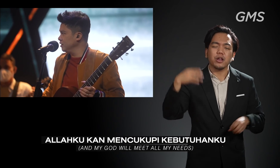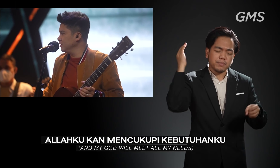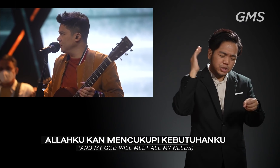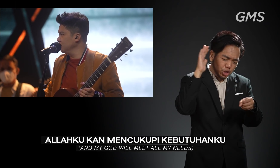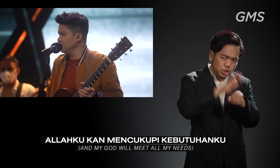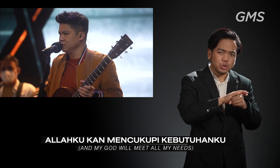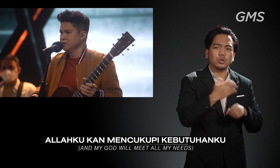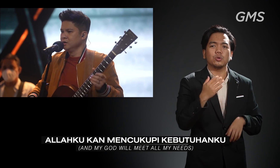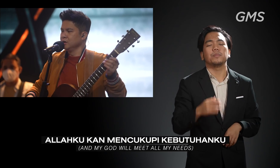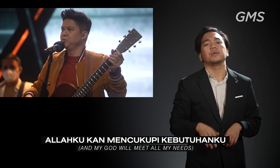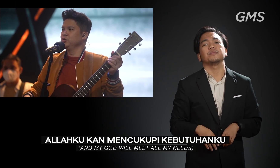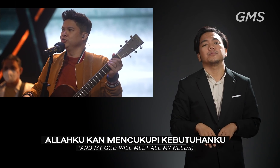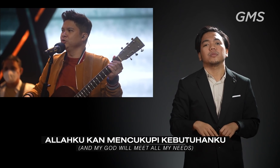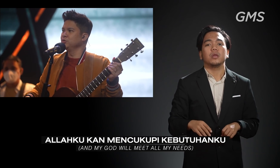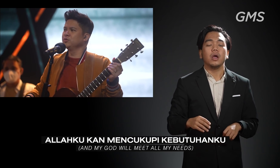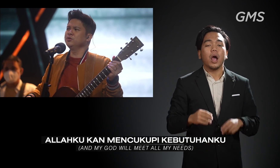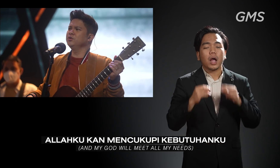mencukupi